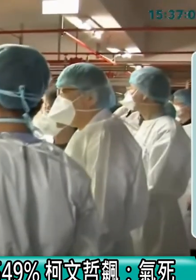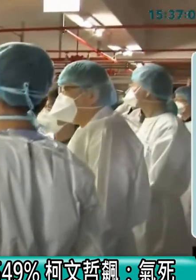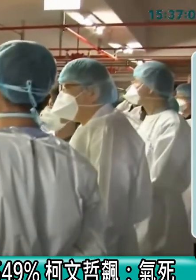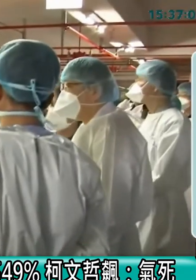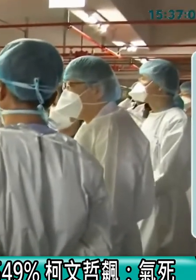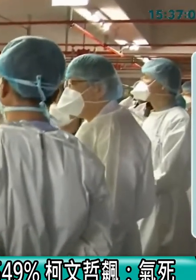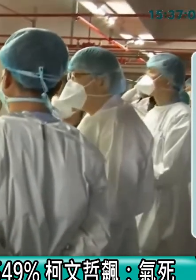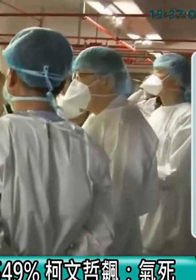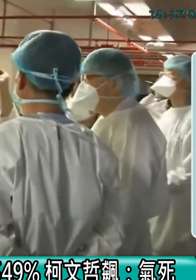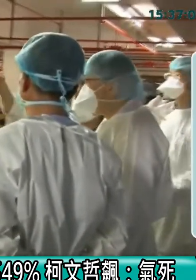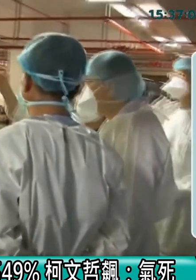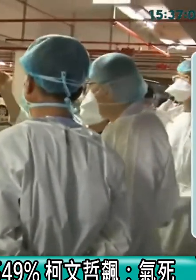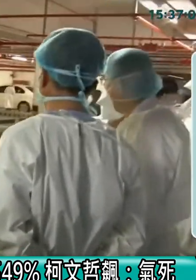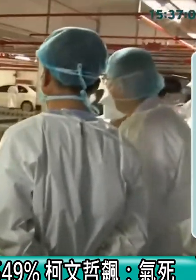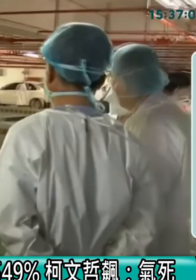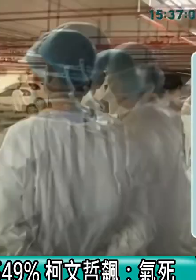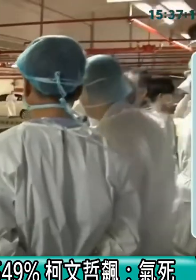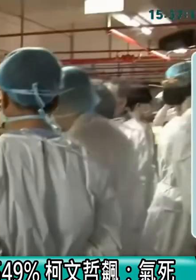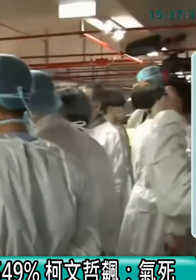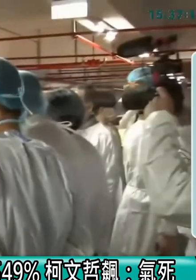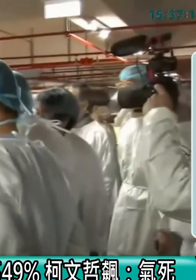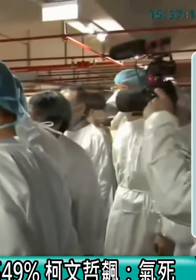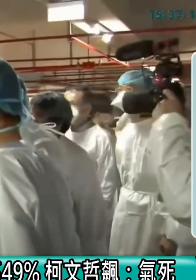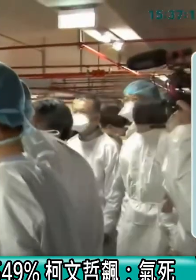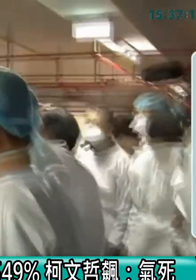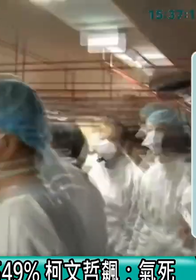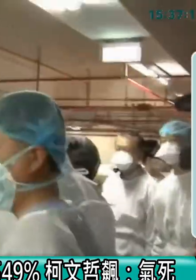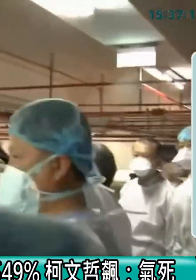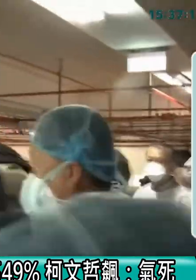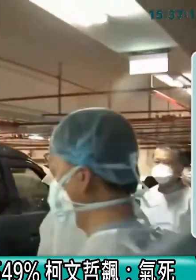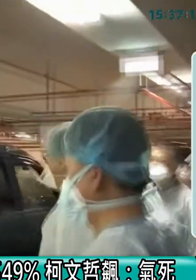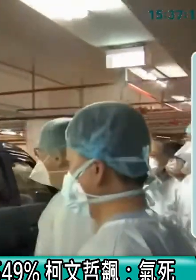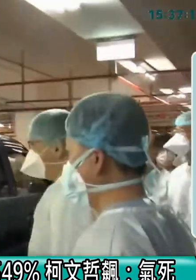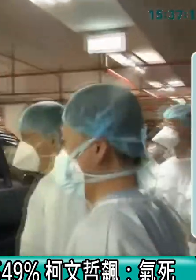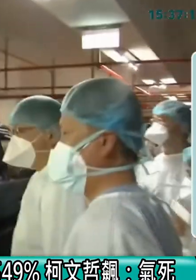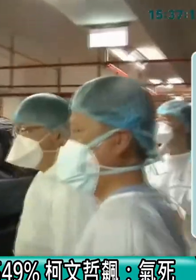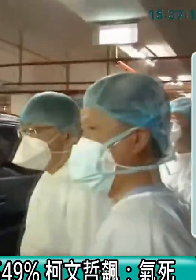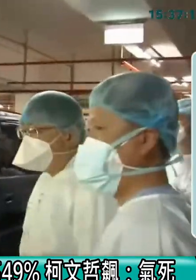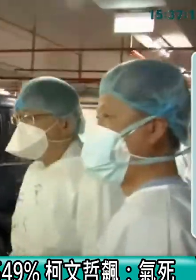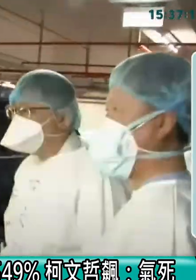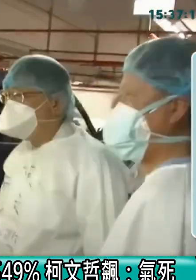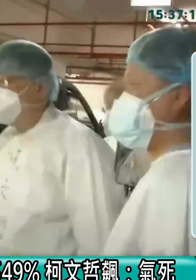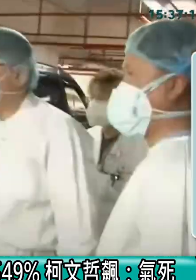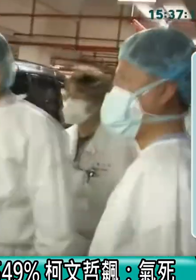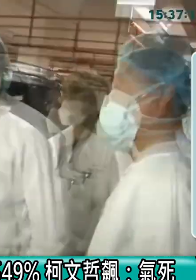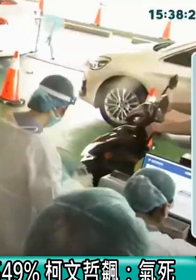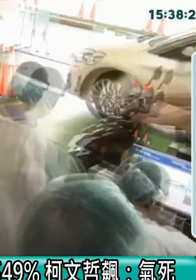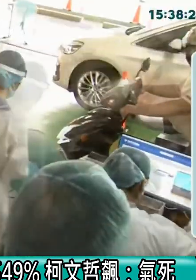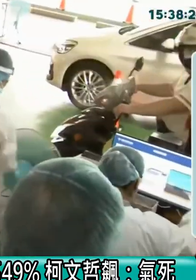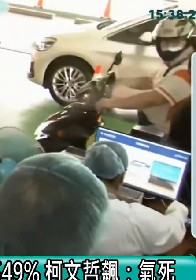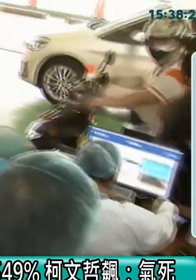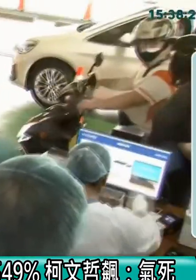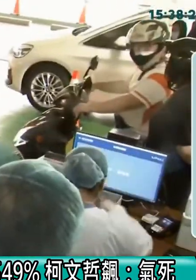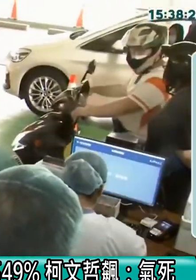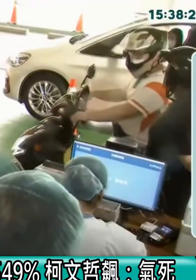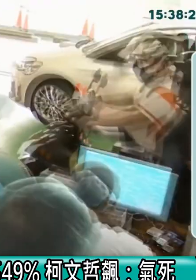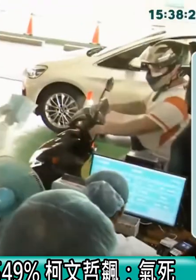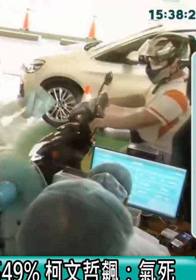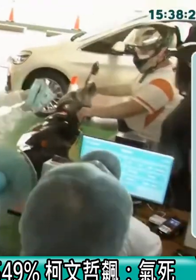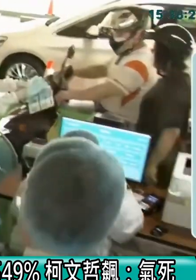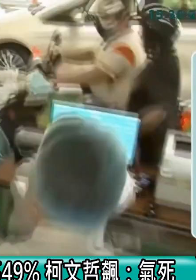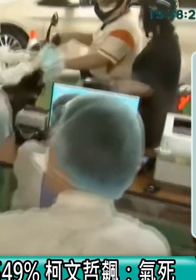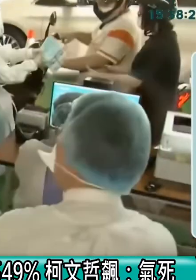11280人。理论上可以处理快筛阳的民众，但柯文哲拜托大家一定要预约，不来也要取消。重申